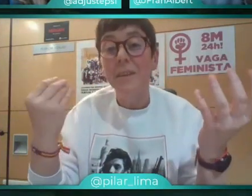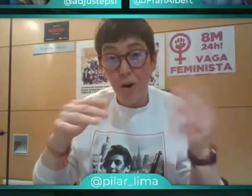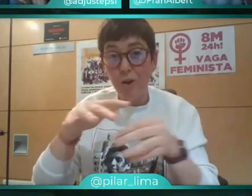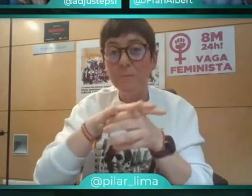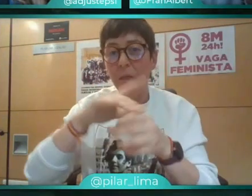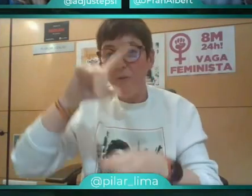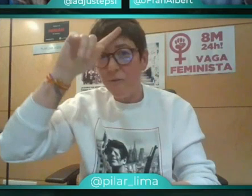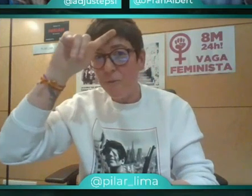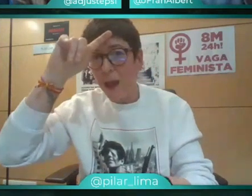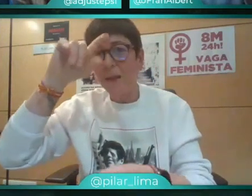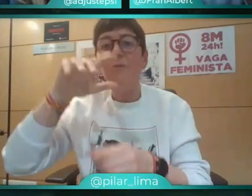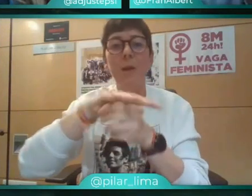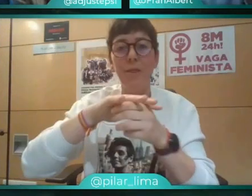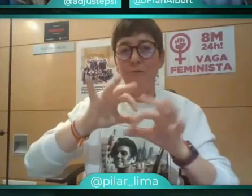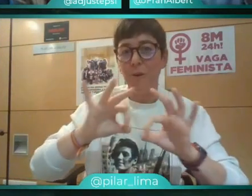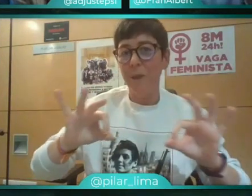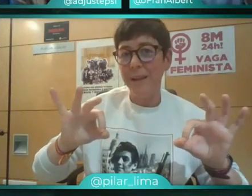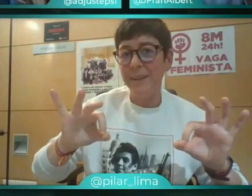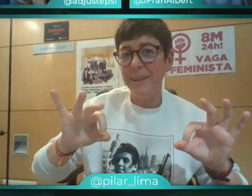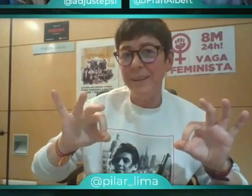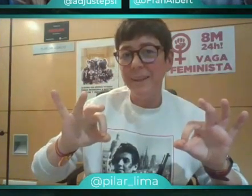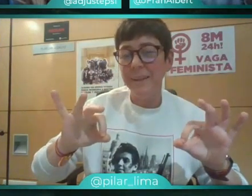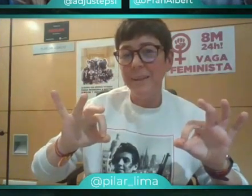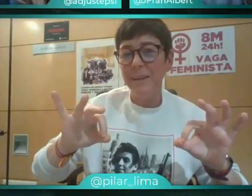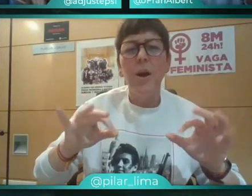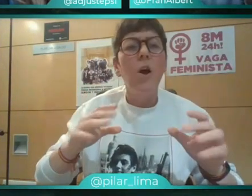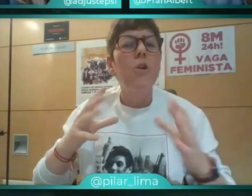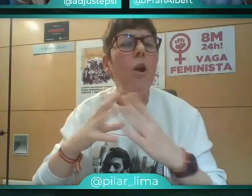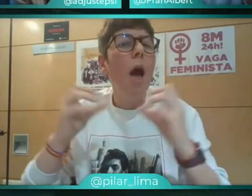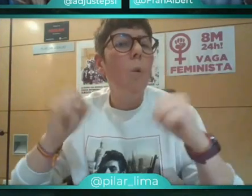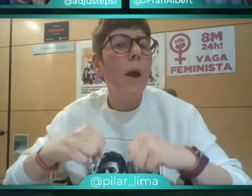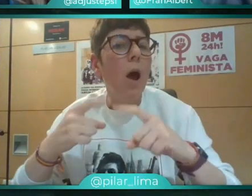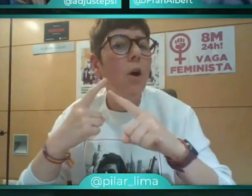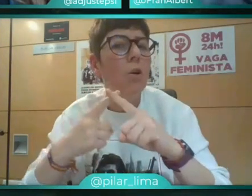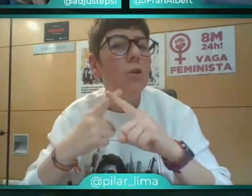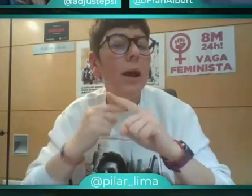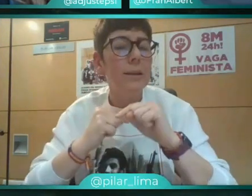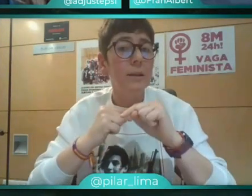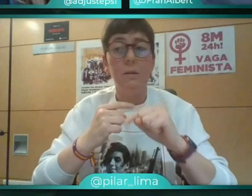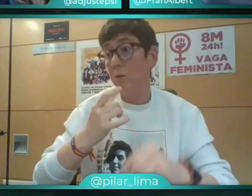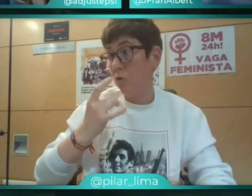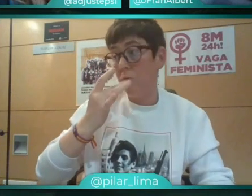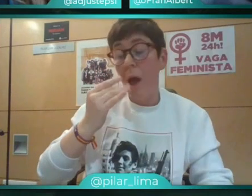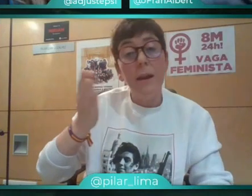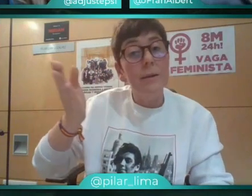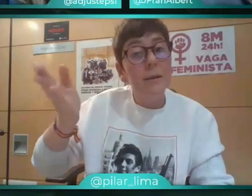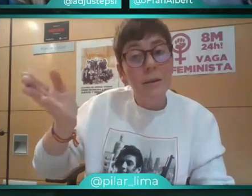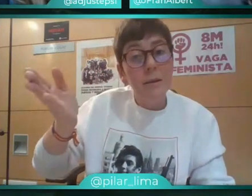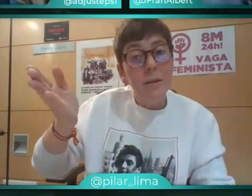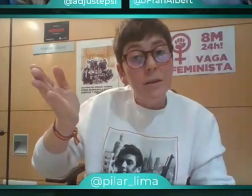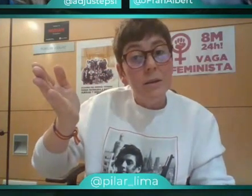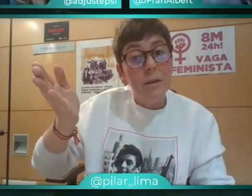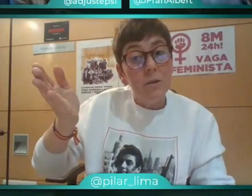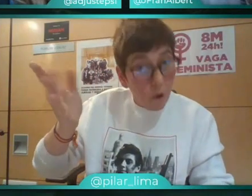violencia de las que estábamos hablando son los espacios informales distintos a los espacios formales dónde se deciden las cosas